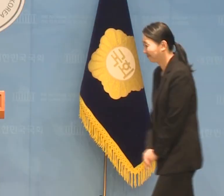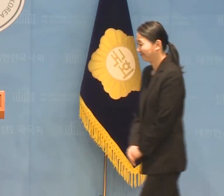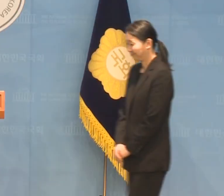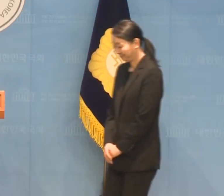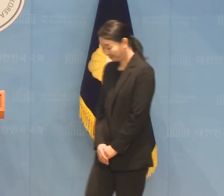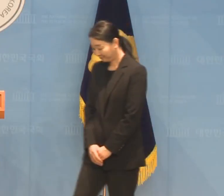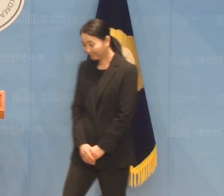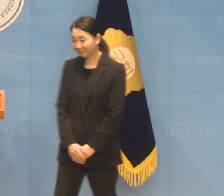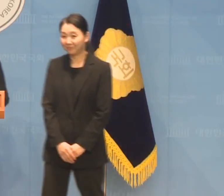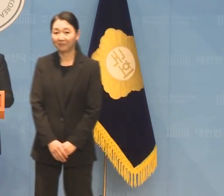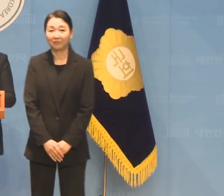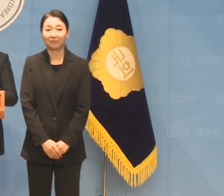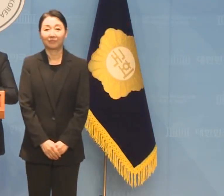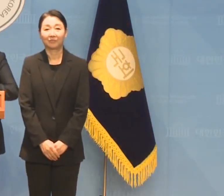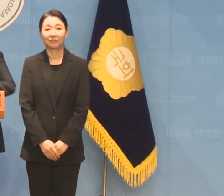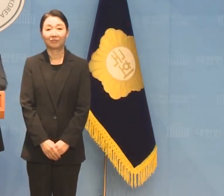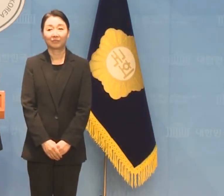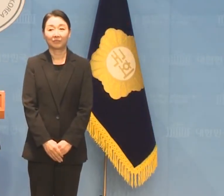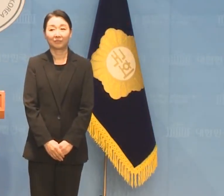안녕하십니까.